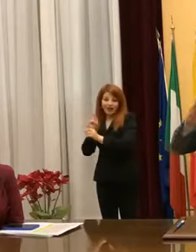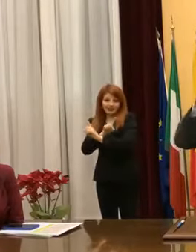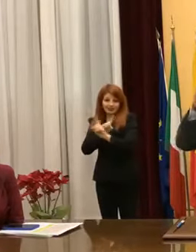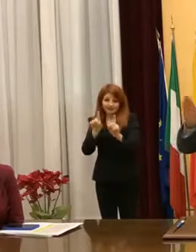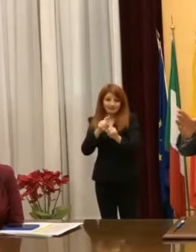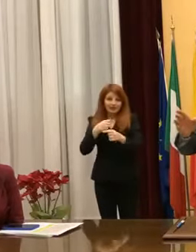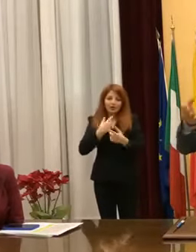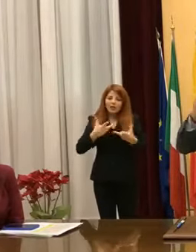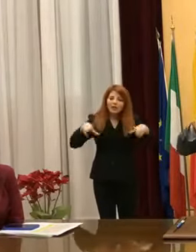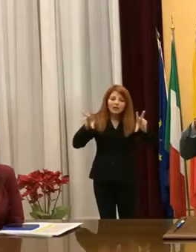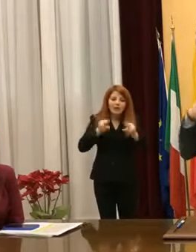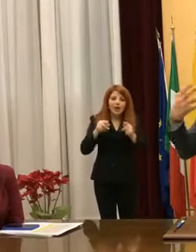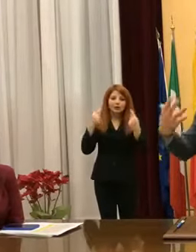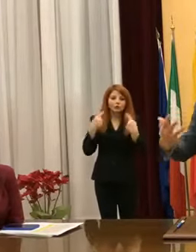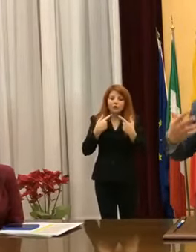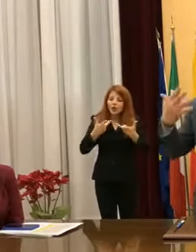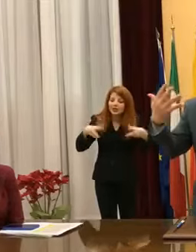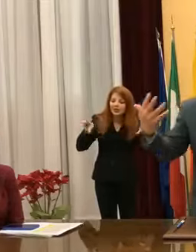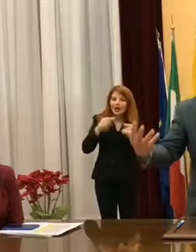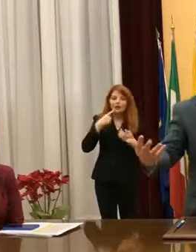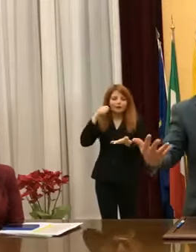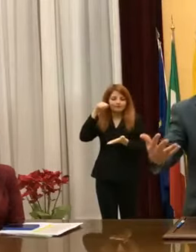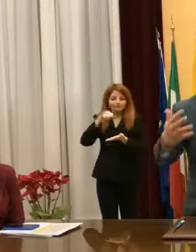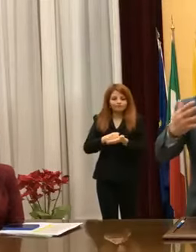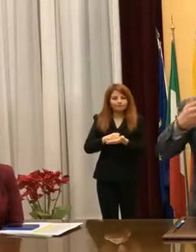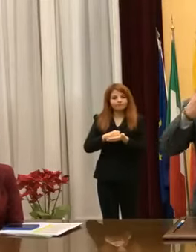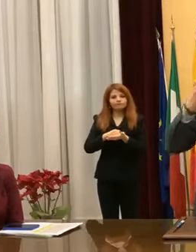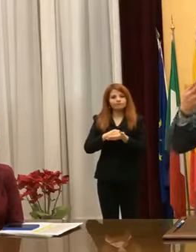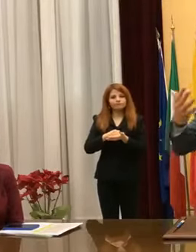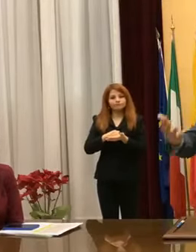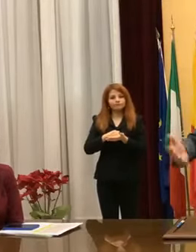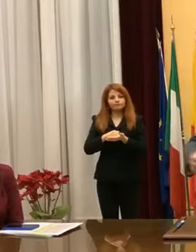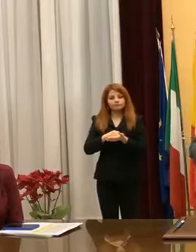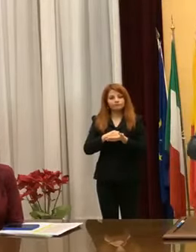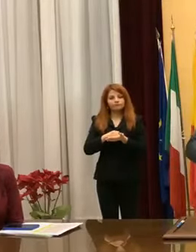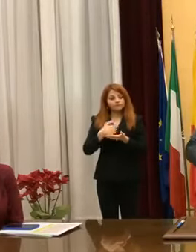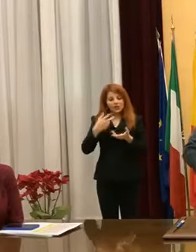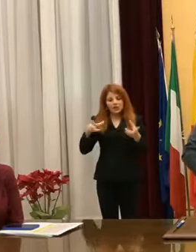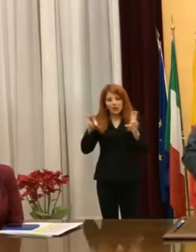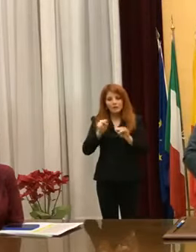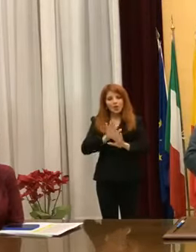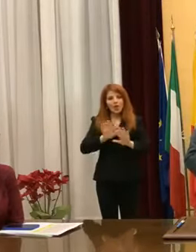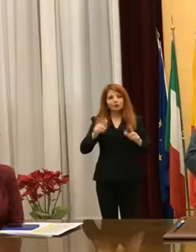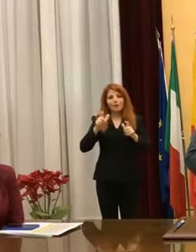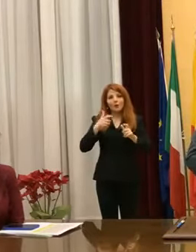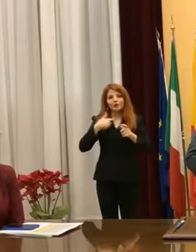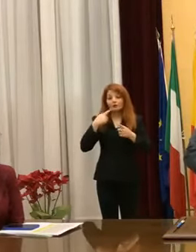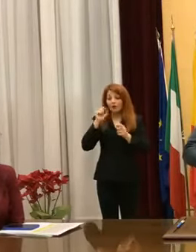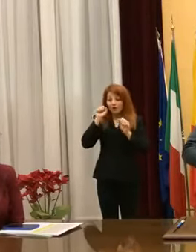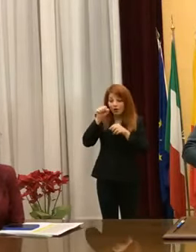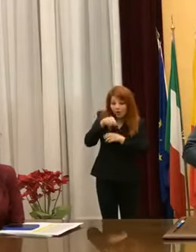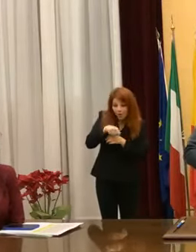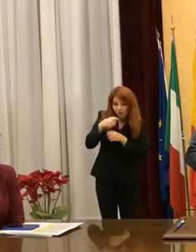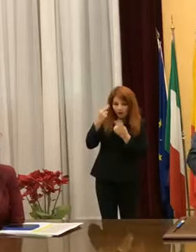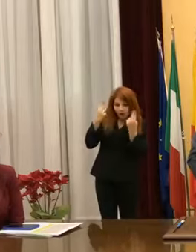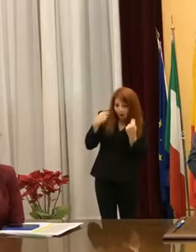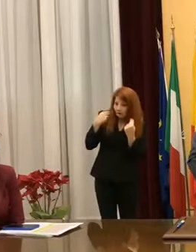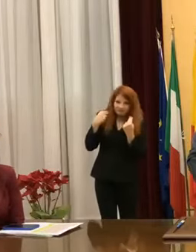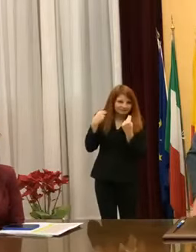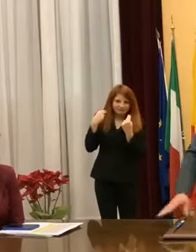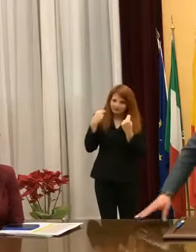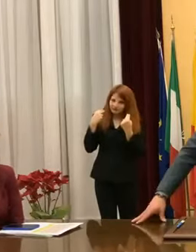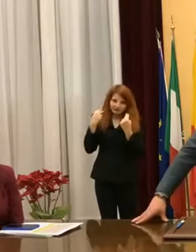continuerò ad essere se per l'impertinenza è uno strumento per non piegarsi a quelle che sono certi